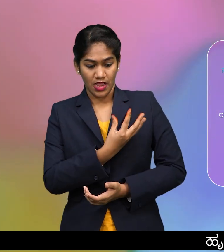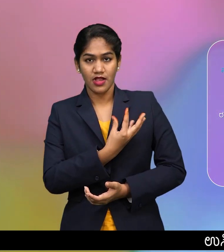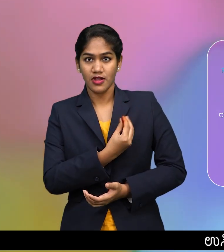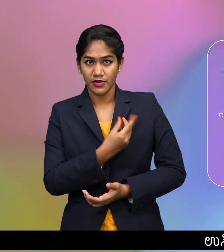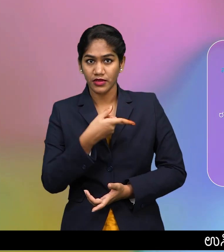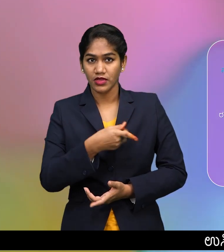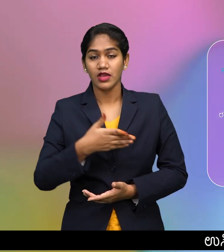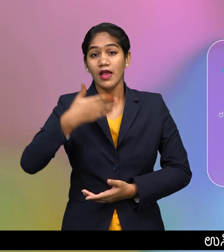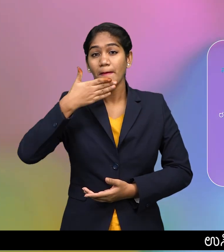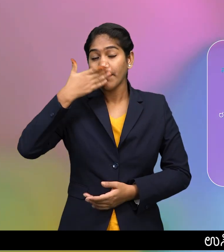ಉಸಿರಾಟ ಮತ್ತು